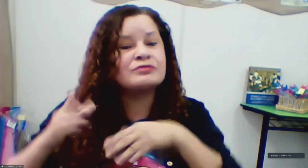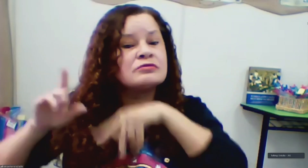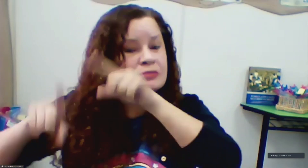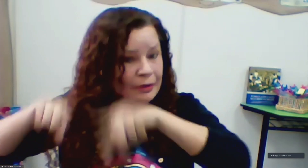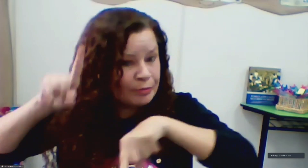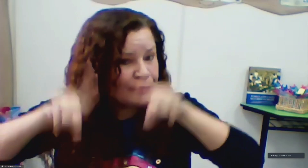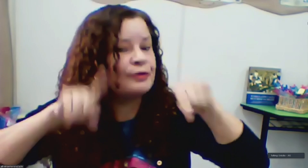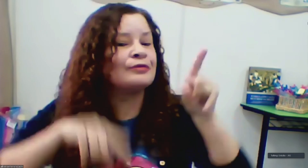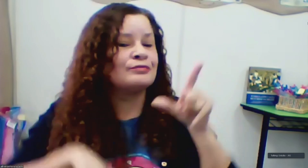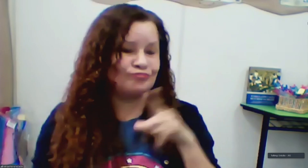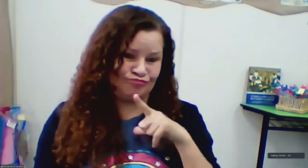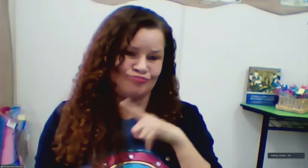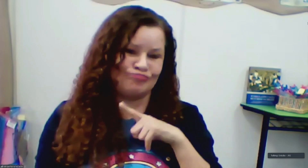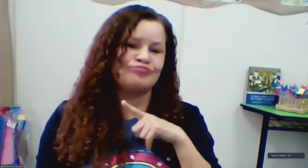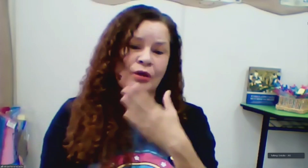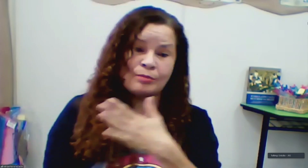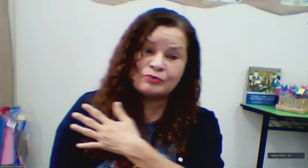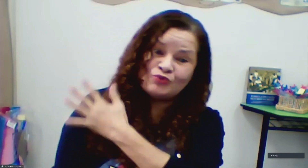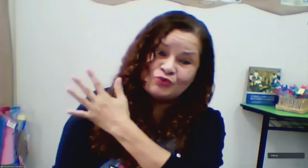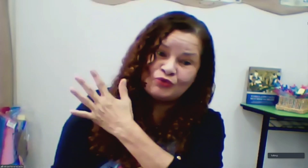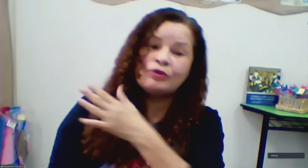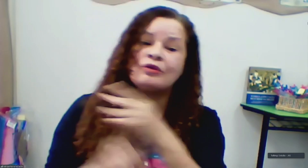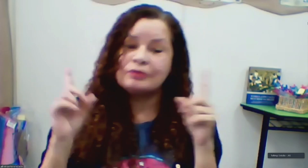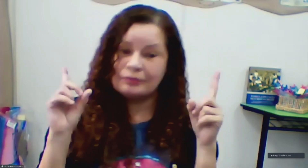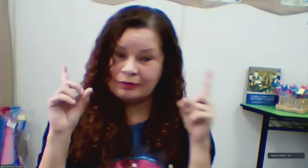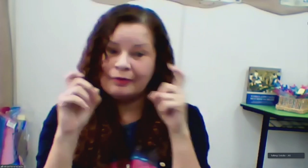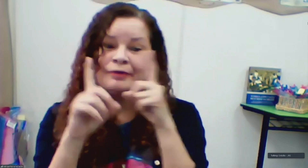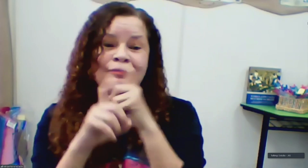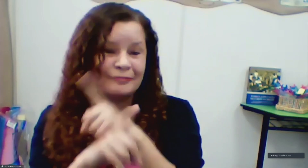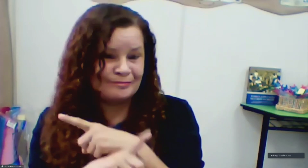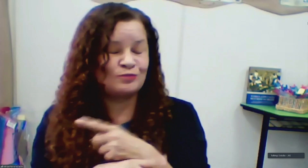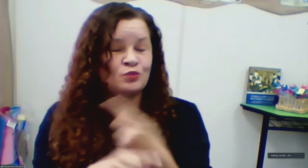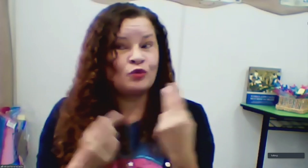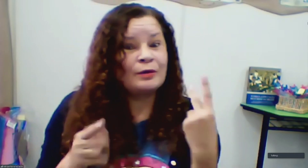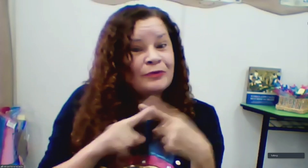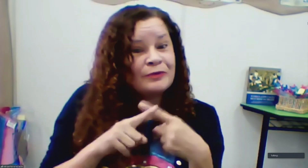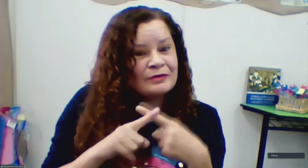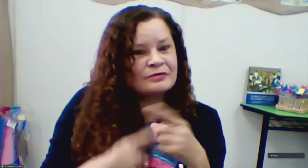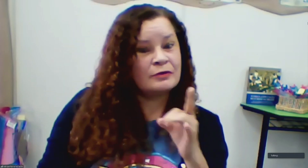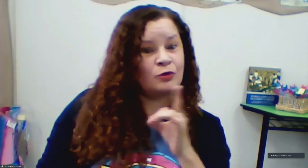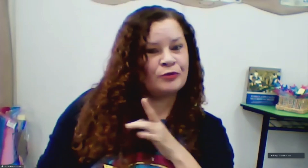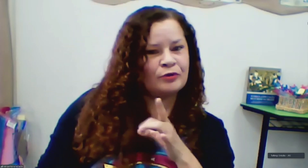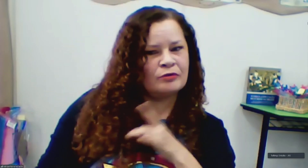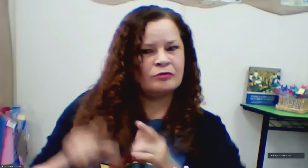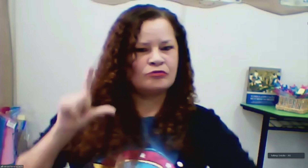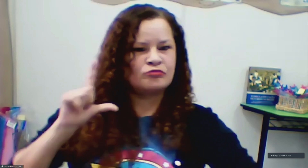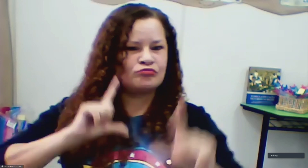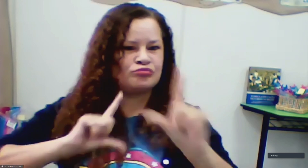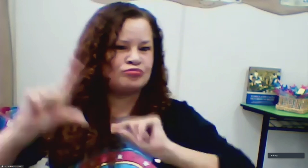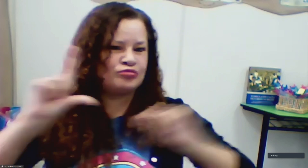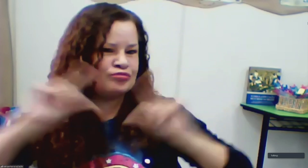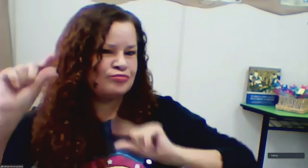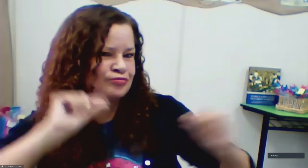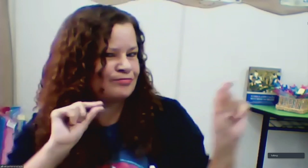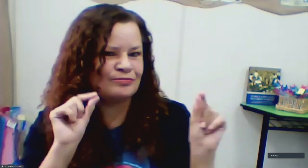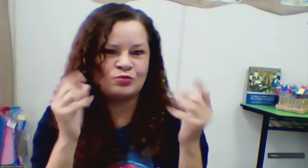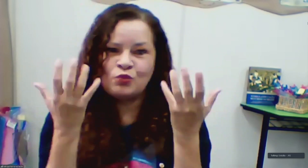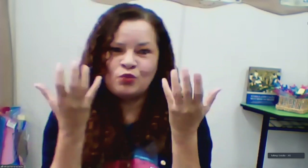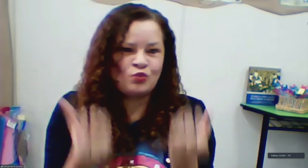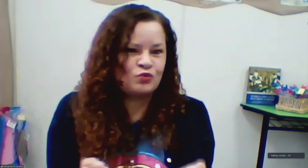importância. Antes é bem diferente de agora. Hoje nós temos muito preconceito. E isso é muito difícil. Às vezes